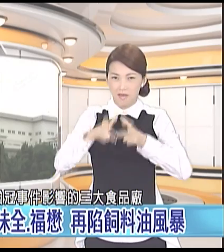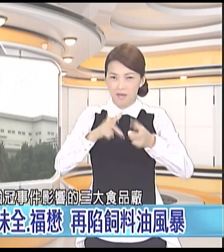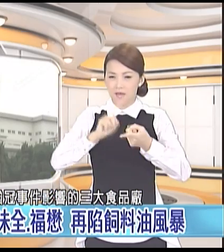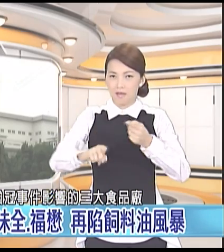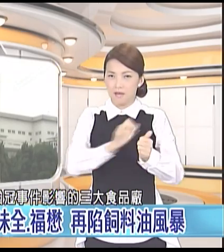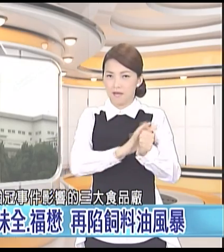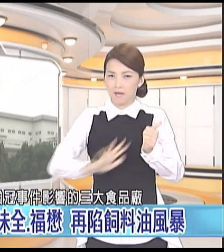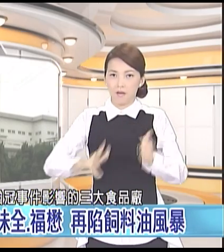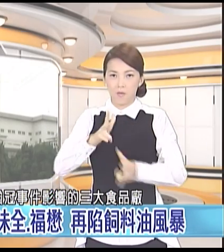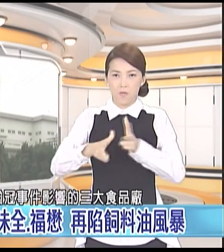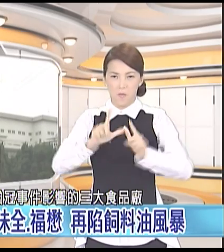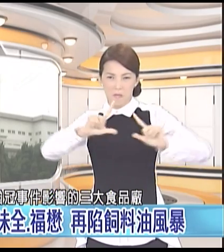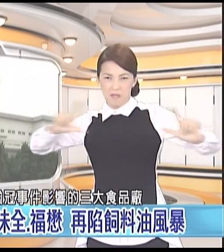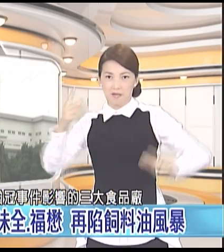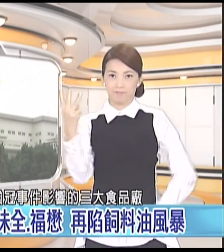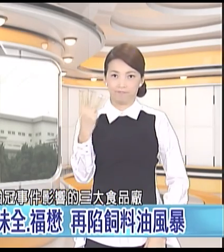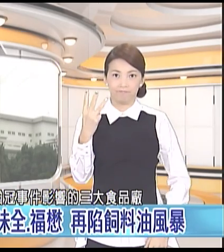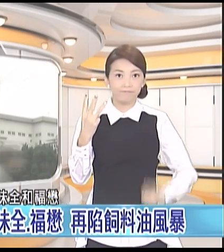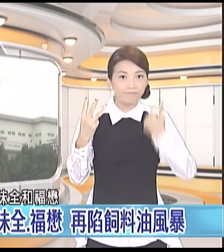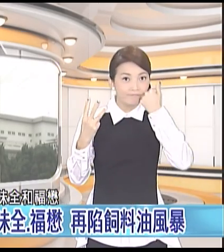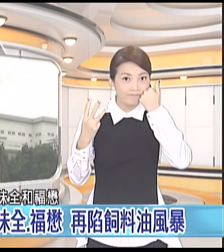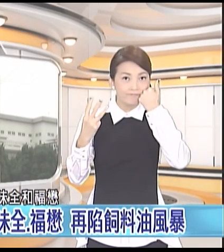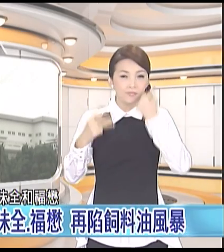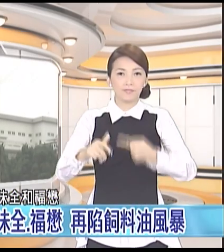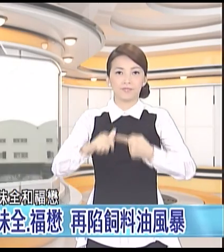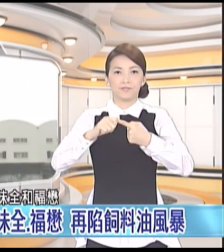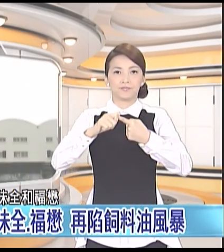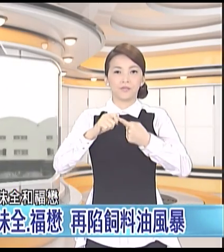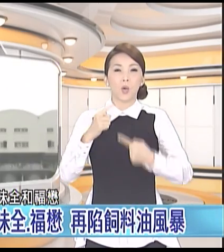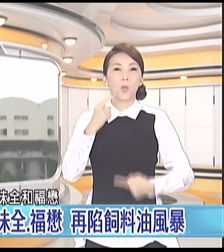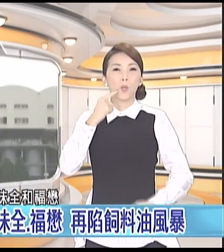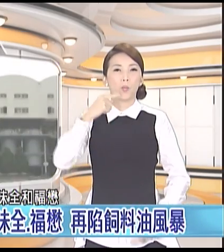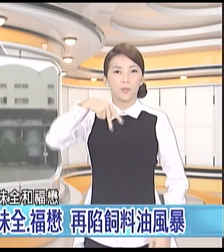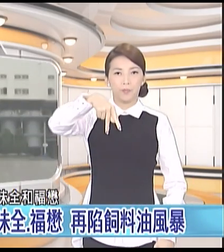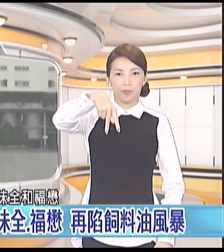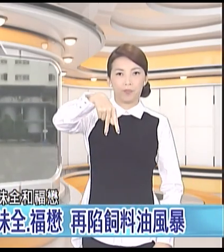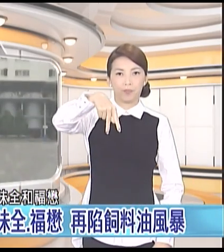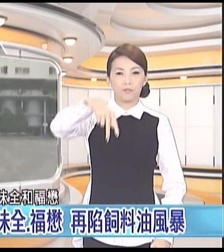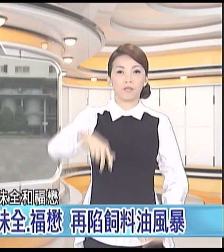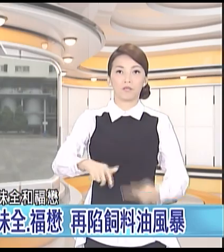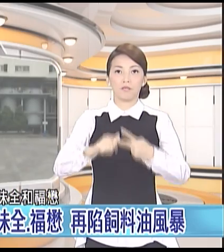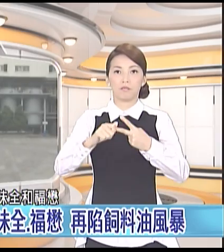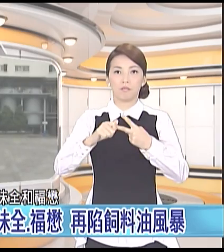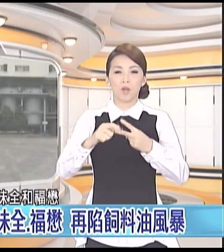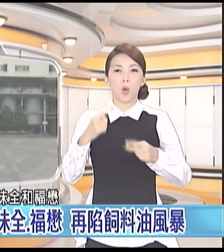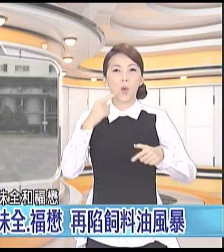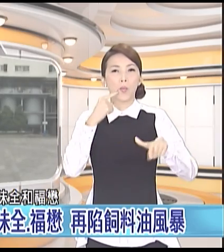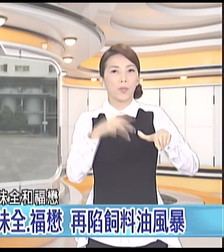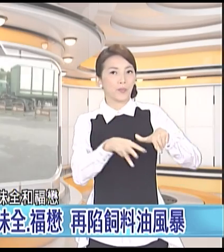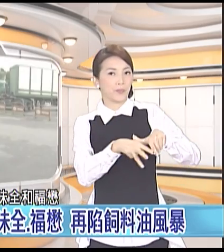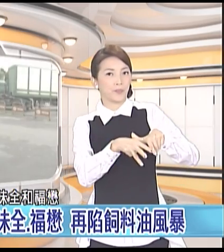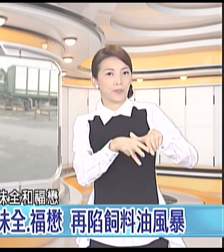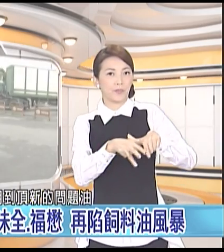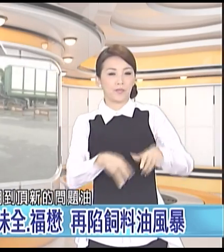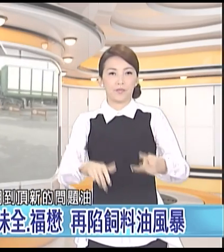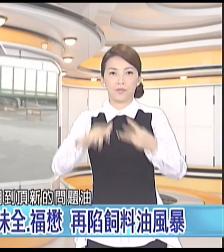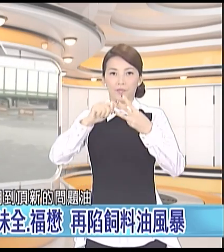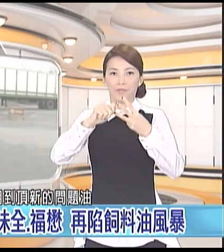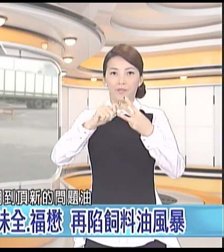三大食品厂，包括了味丹、味全以及福茂，都再度的使用